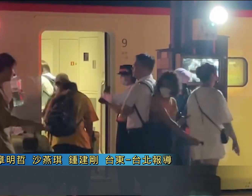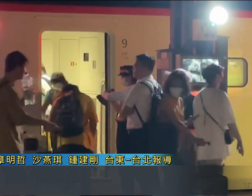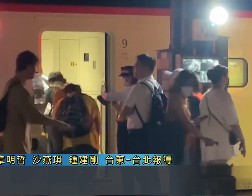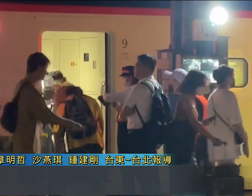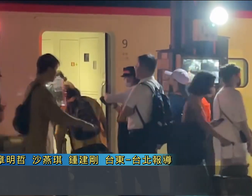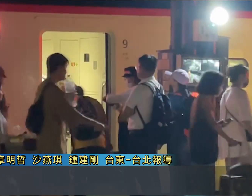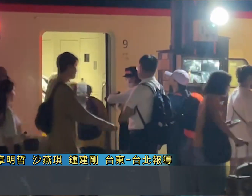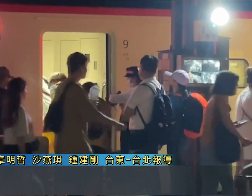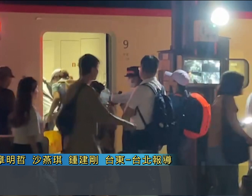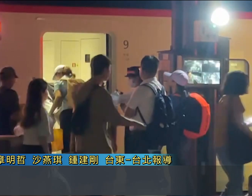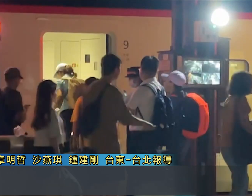台北报道。